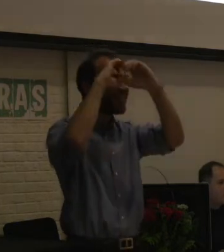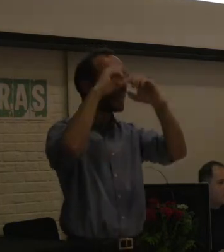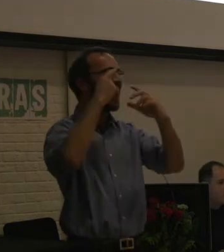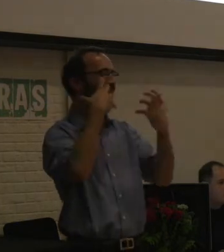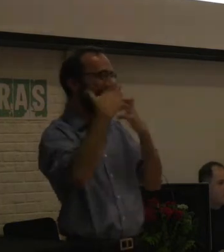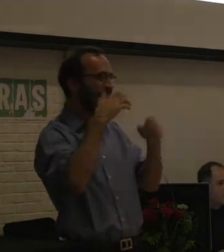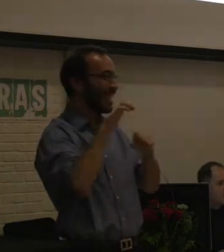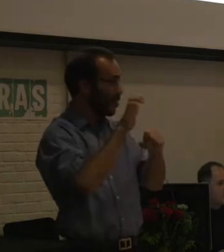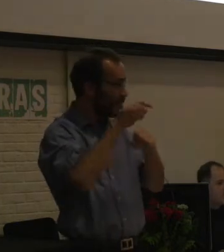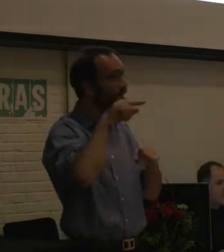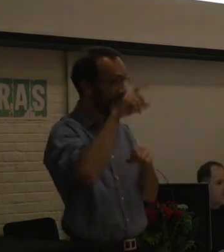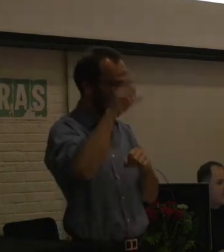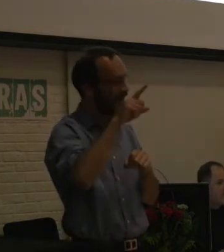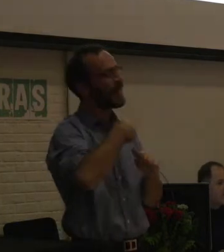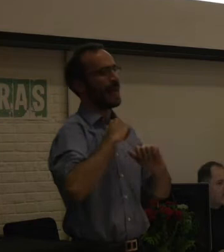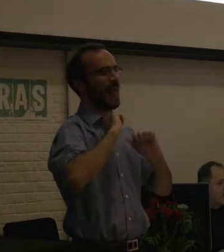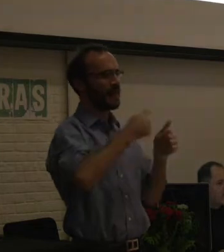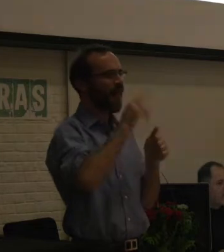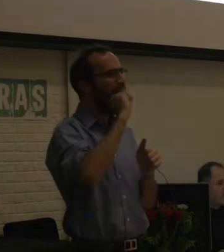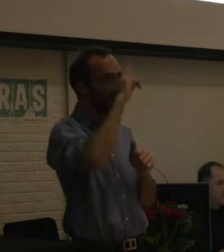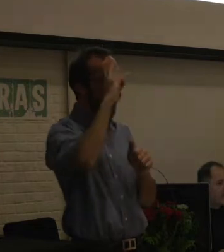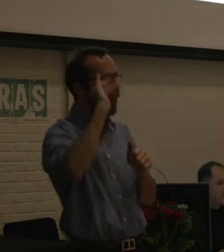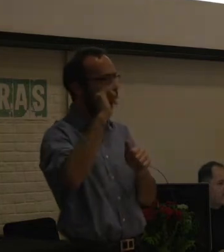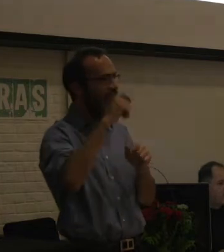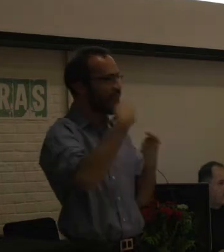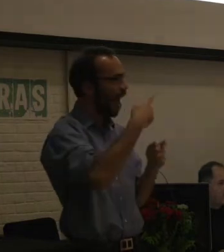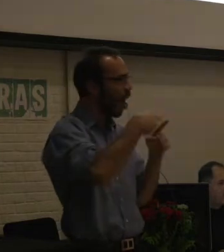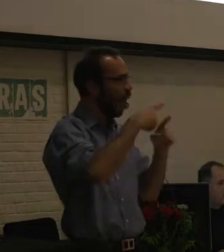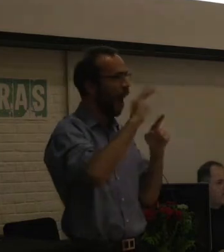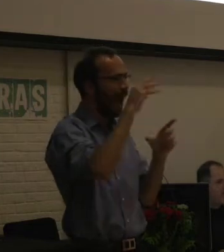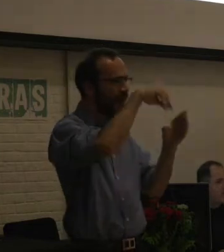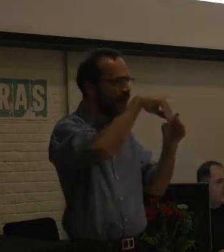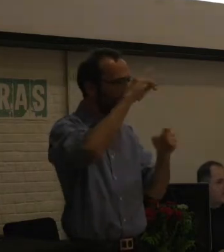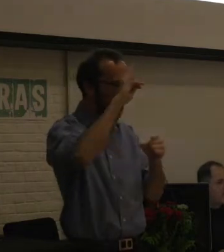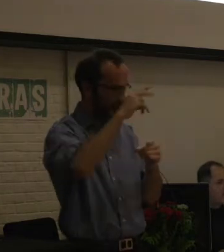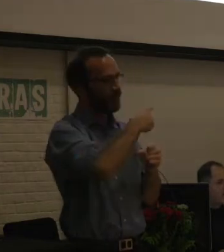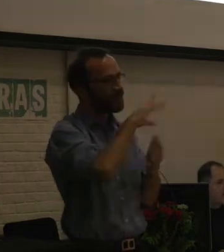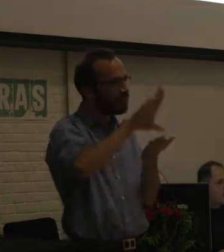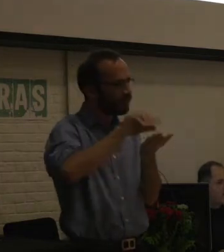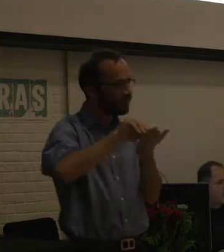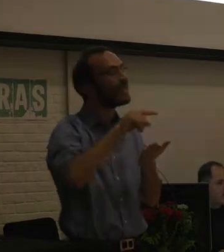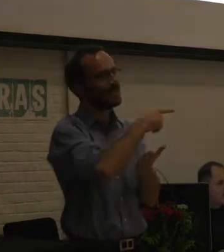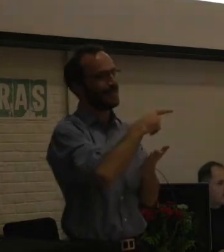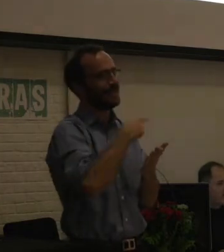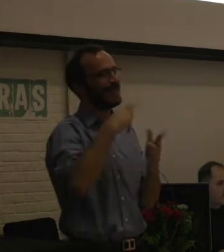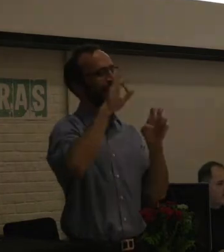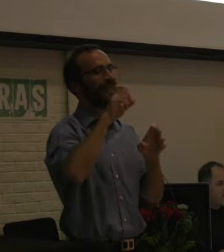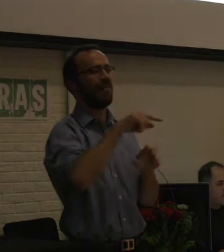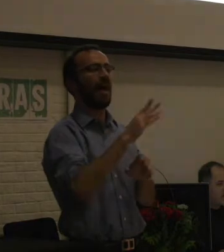son los códices de Madrid de la Biblioteca Nacional, que por cierto se exhiben ahora en una exposición magnífica